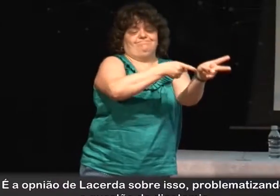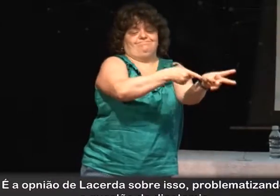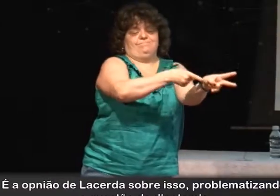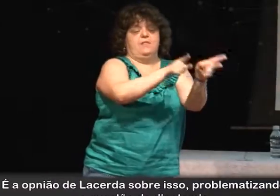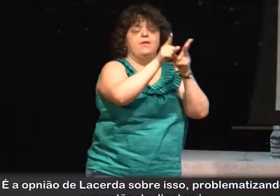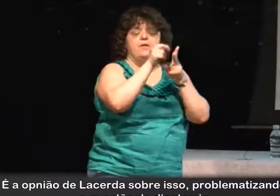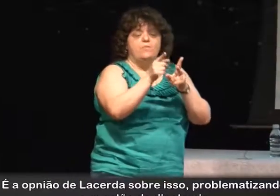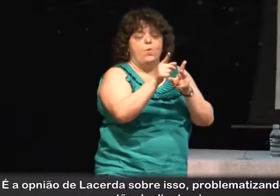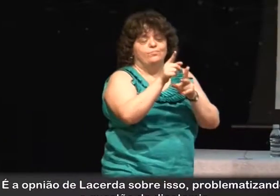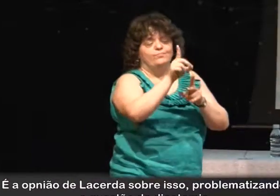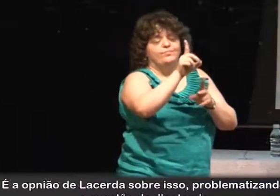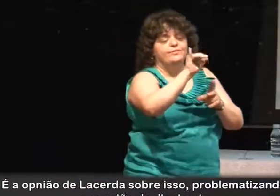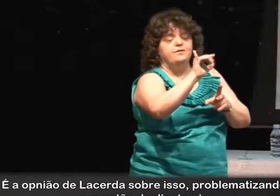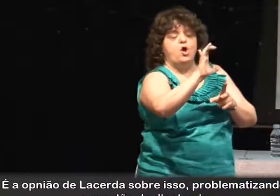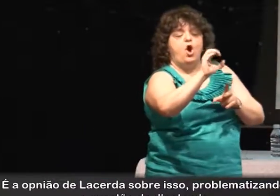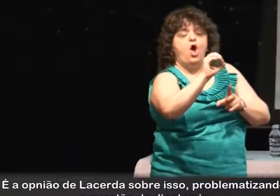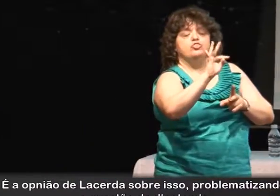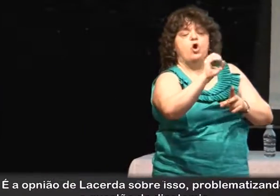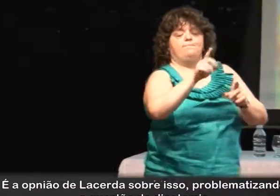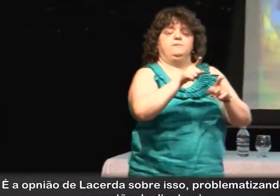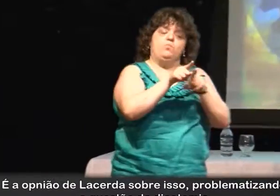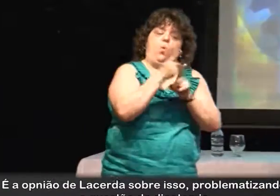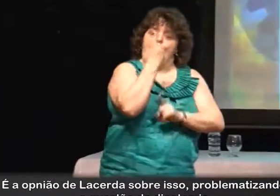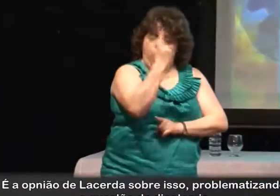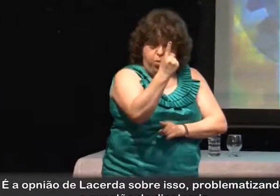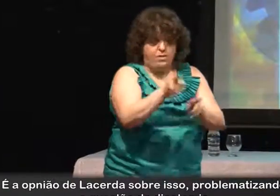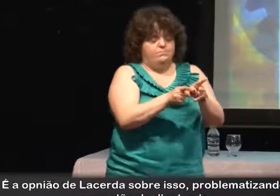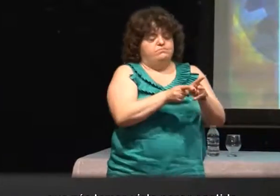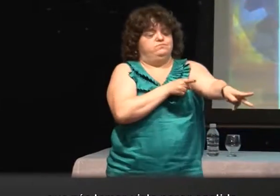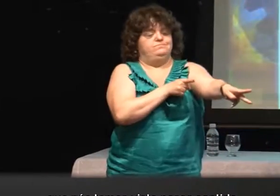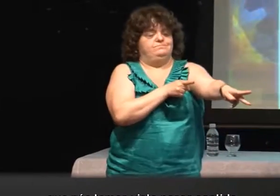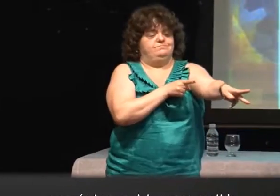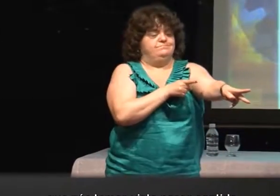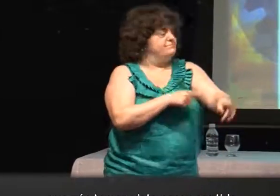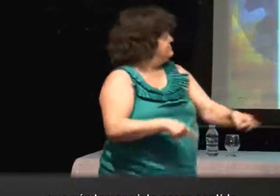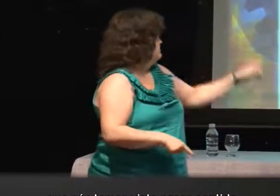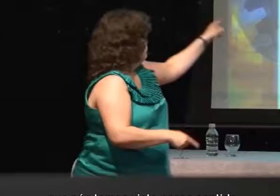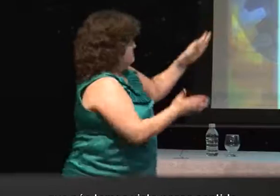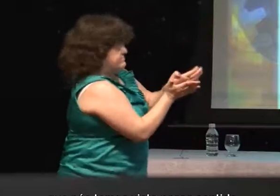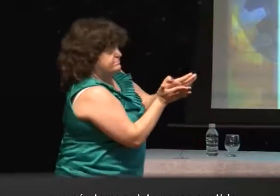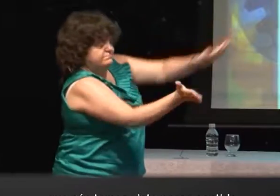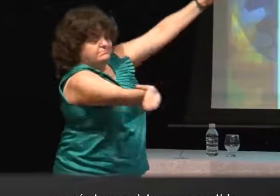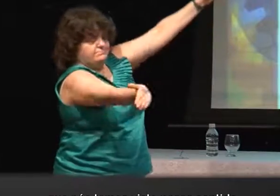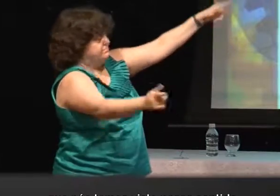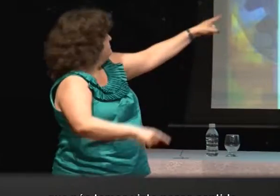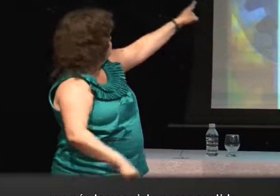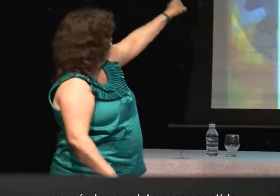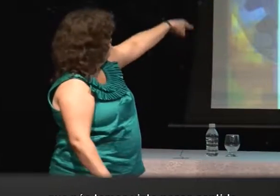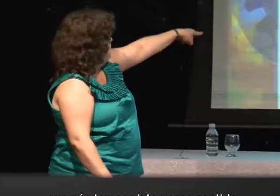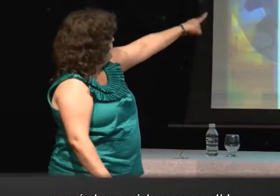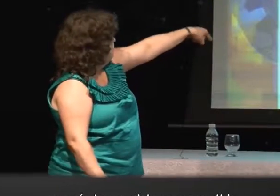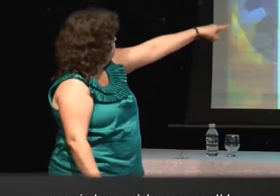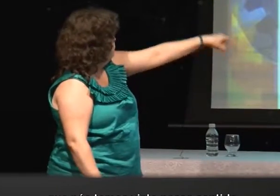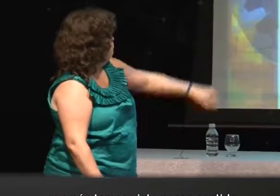isso, problematizando a questão da dicotomia que nós temos visto nesse